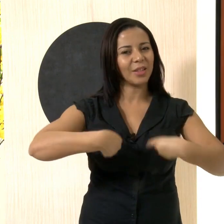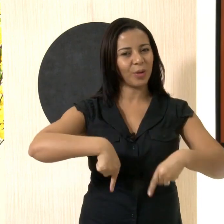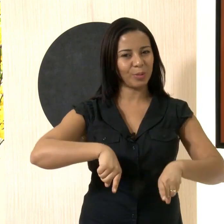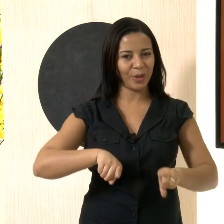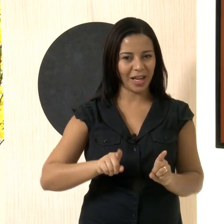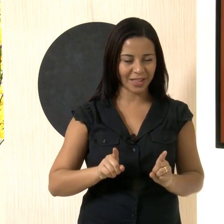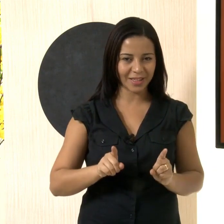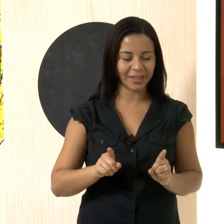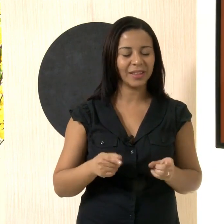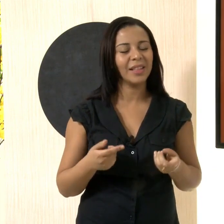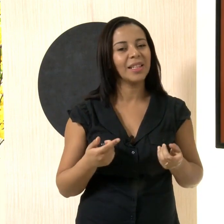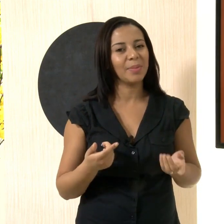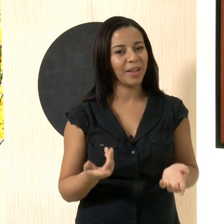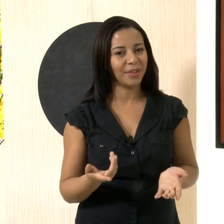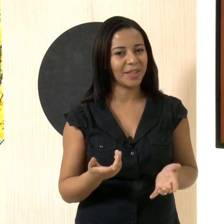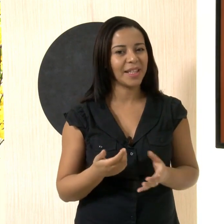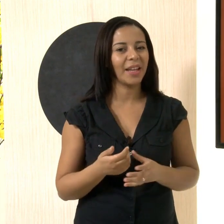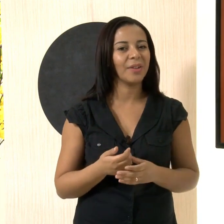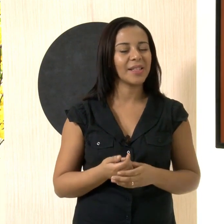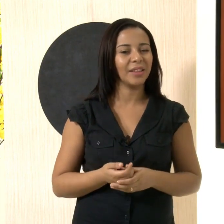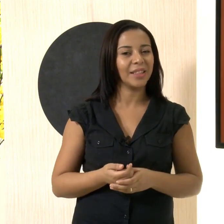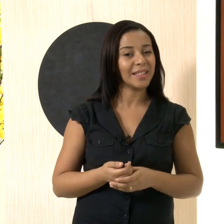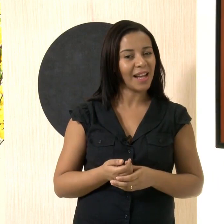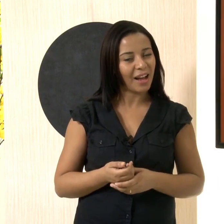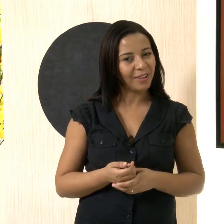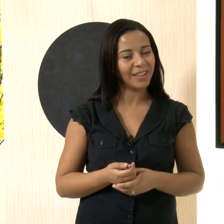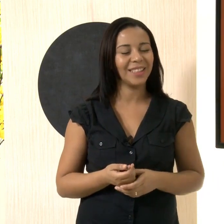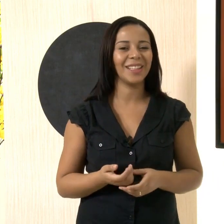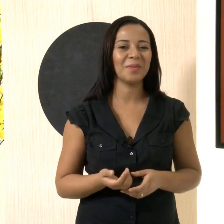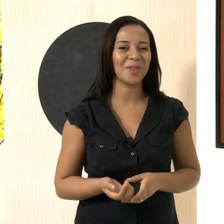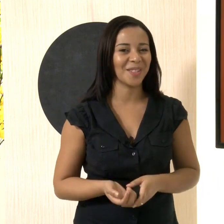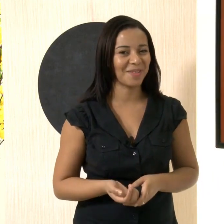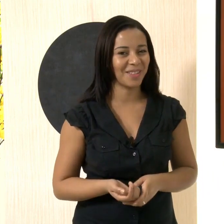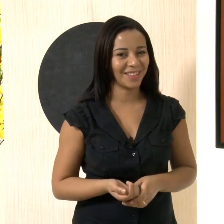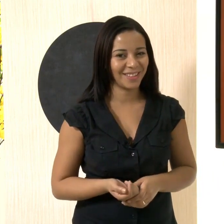faciais e corporais. Espero que você tenha gostado desta aula e até a próxima!